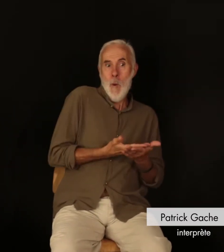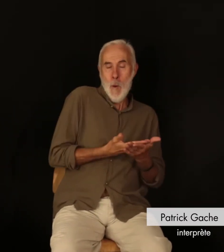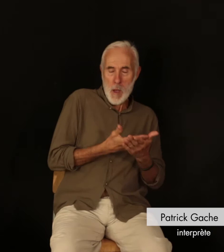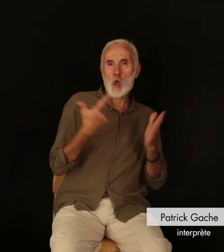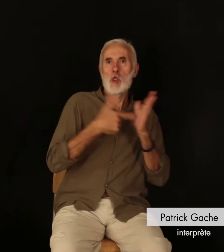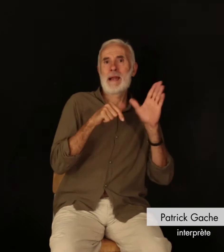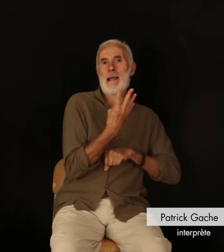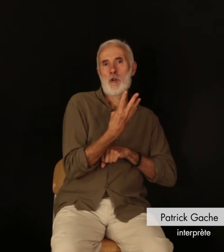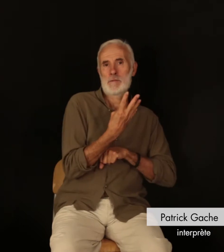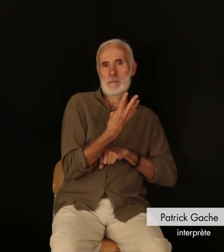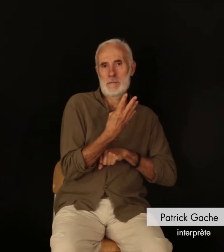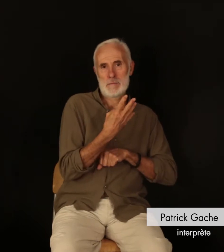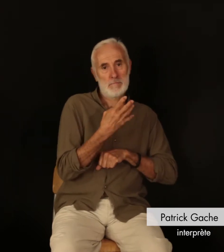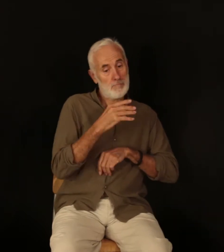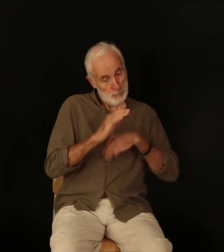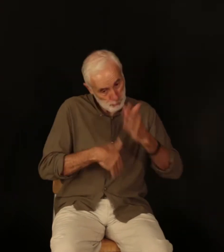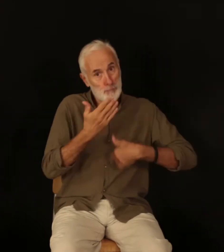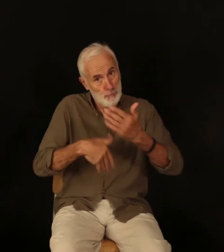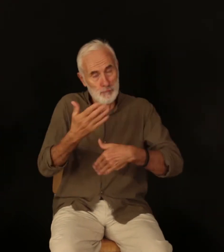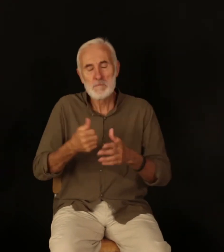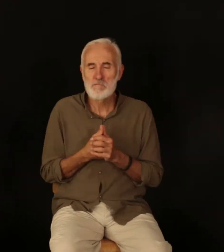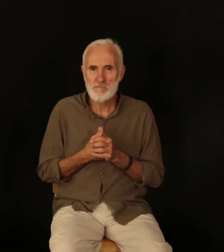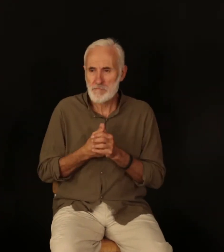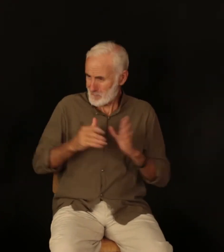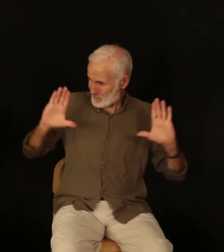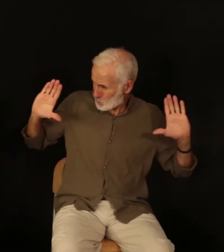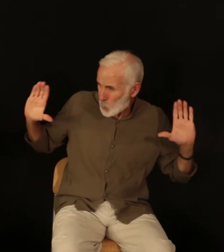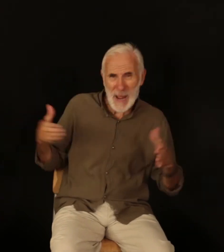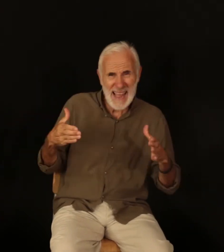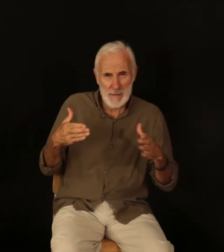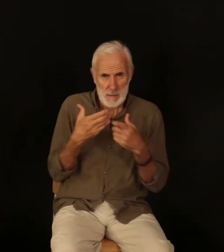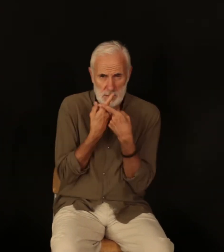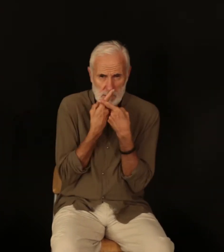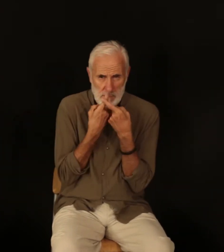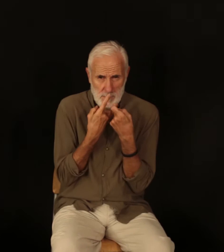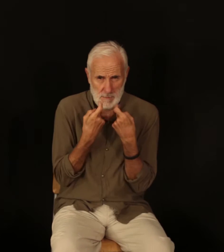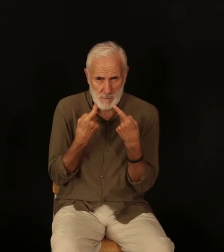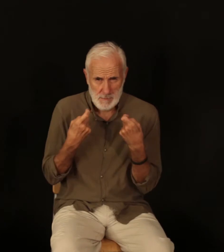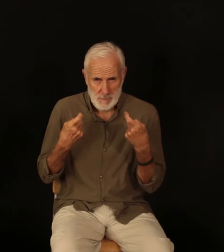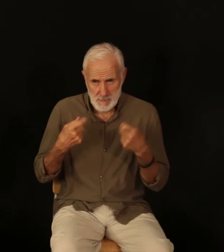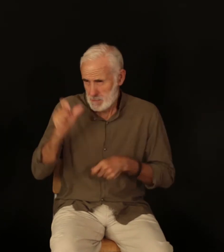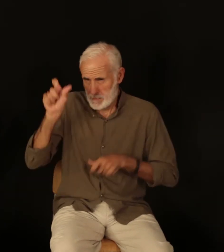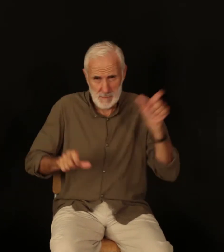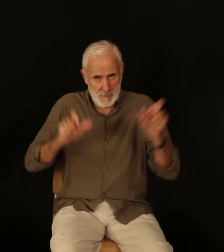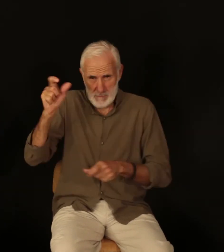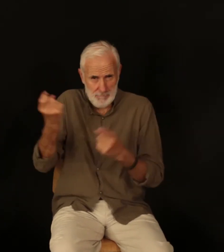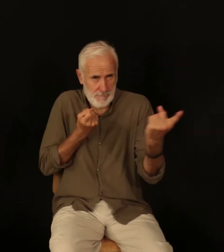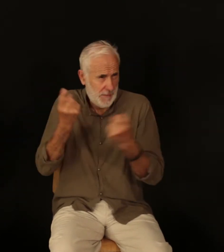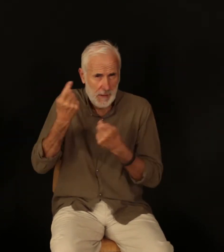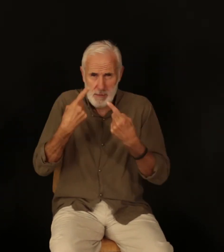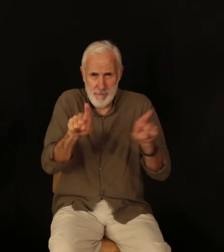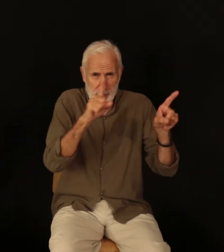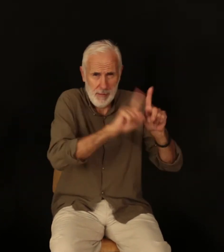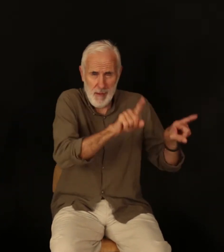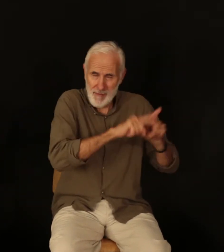Ce collectif est composé pour certaines personnes de gens qui sont issus du monde de l'édition, comme